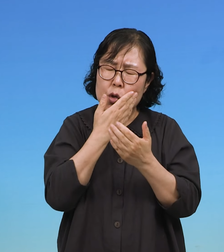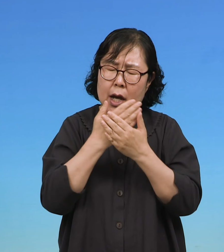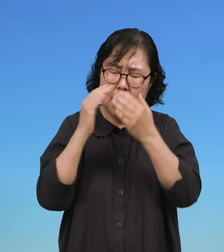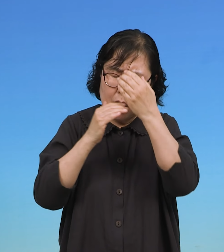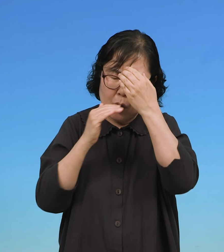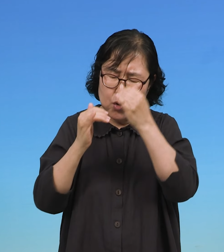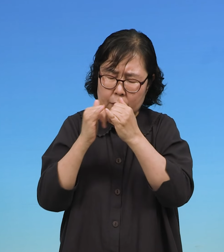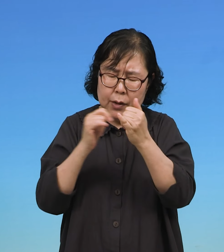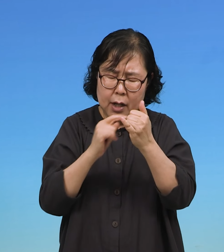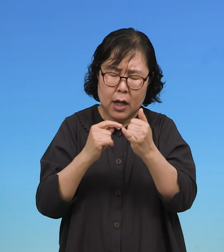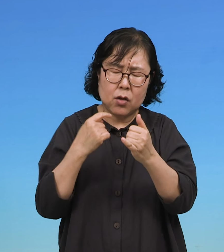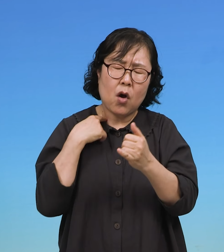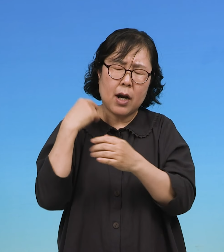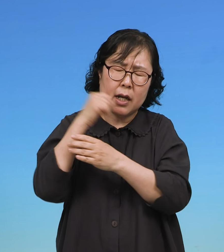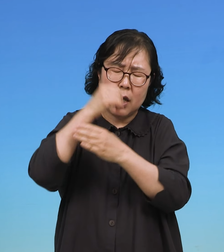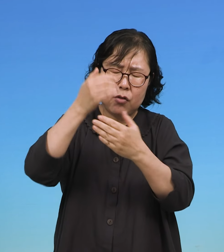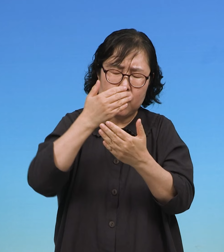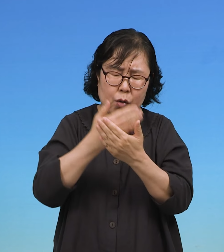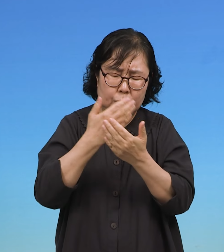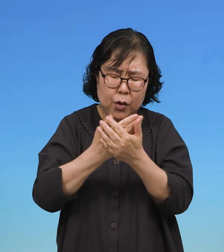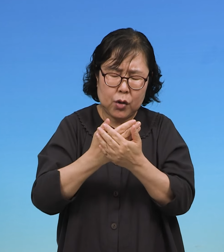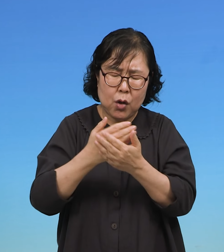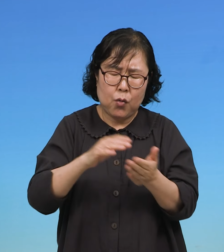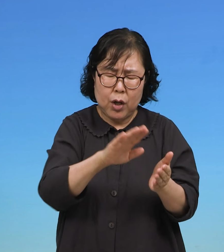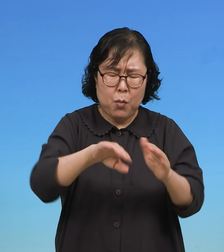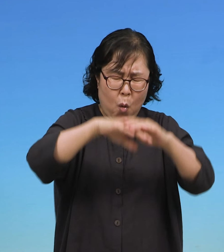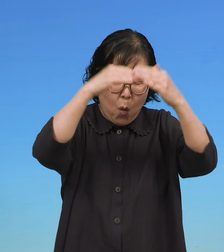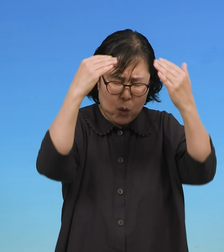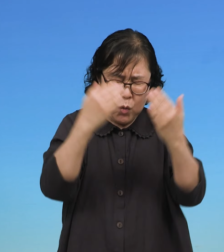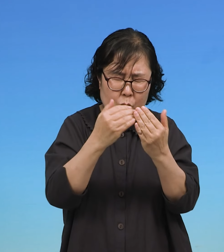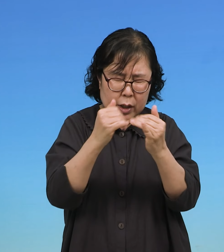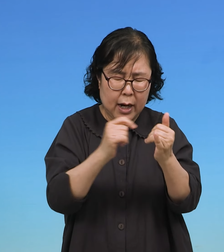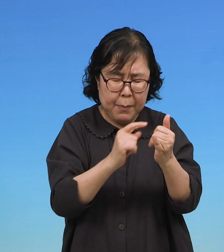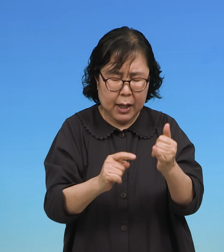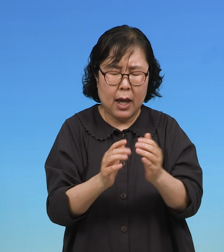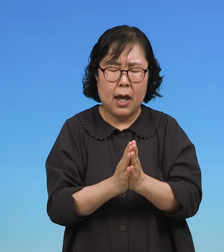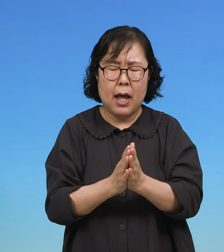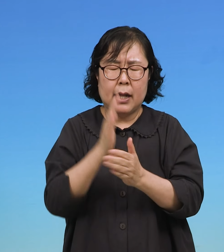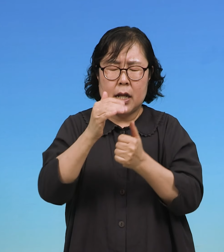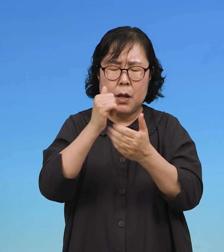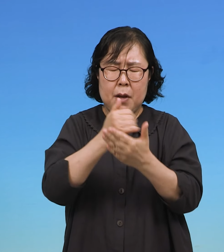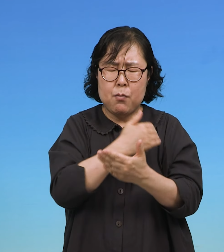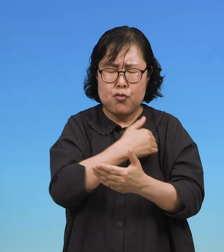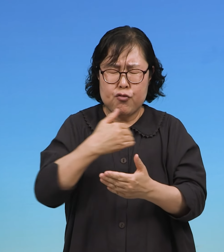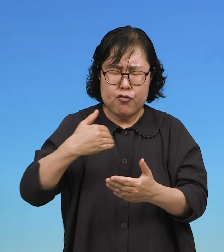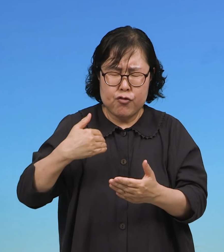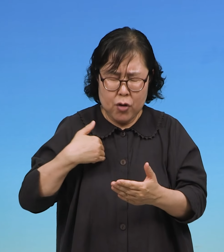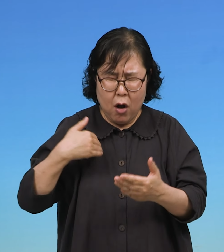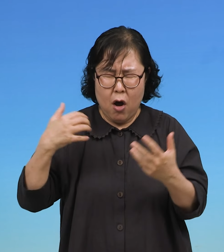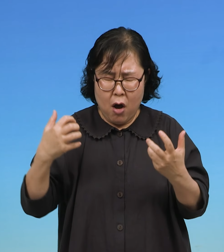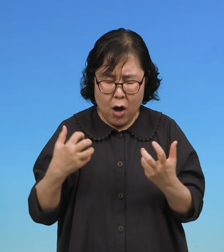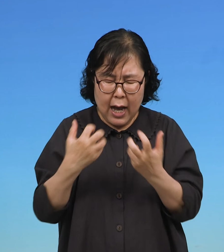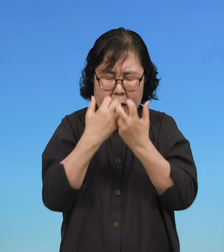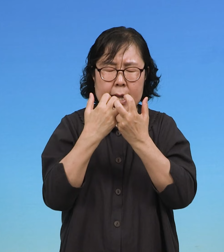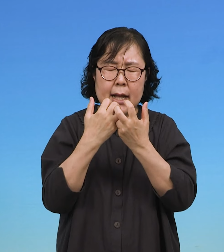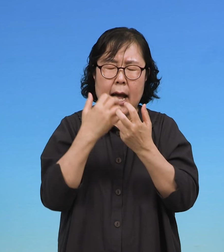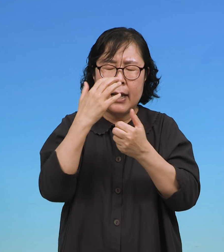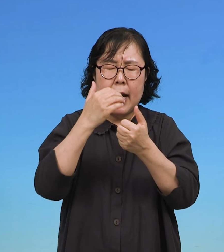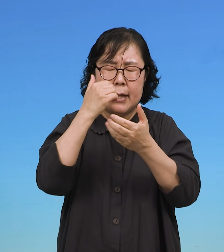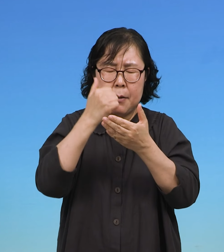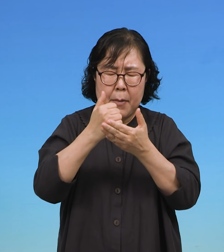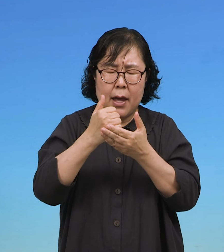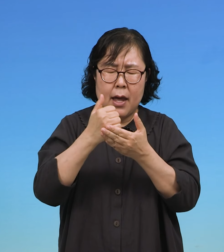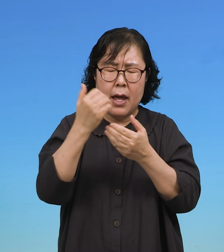허락하여 주시옵소서. 우리 모든 성도님들하는 이 풍성한 하나님의 환대로 다윗처럼 원수가